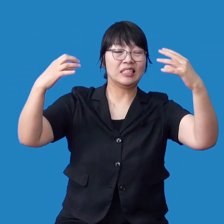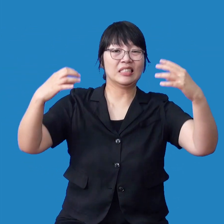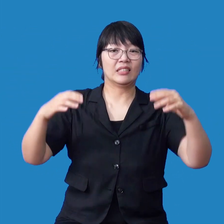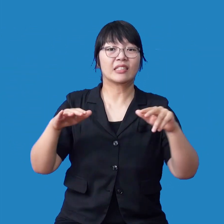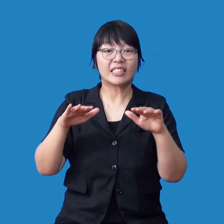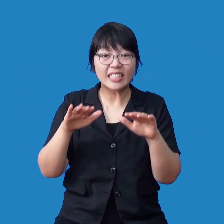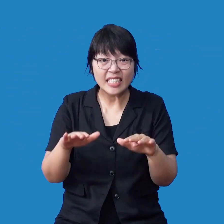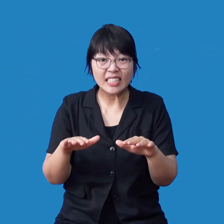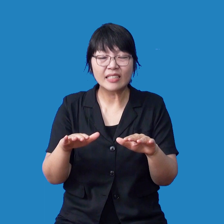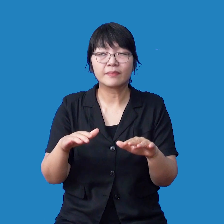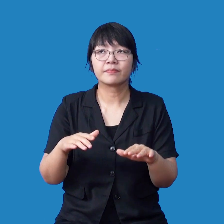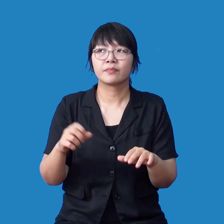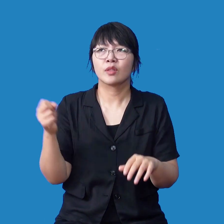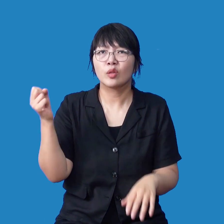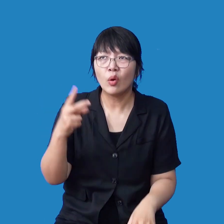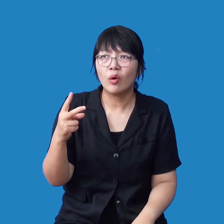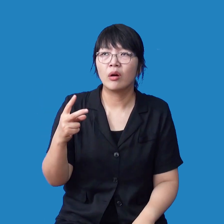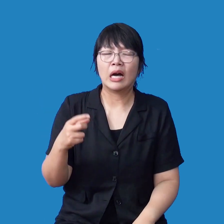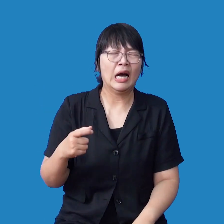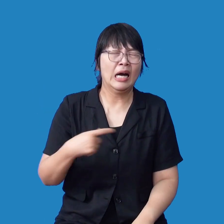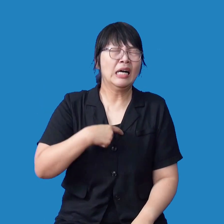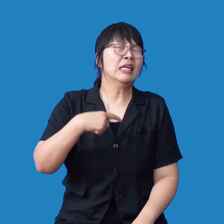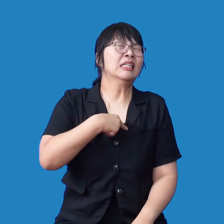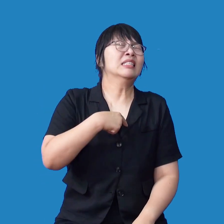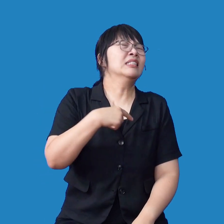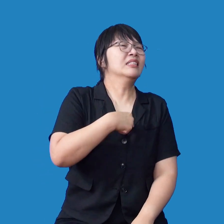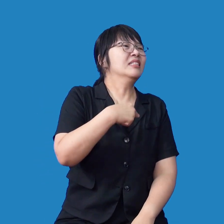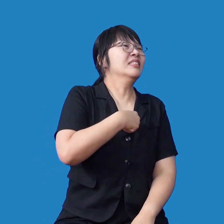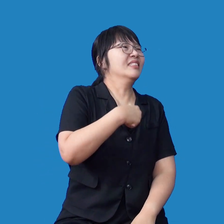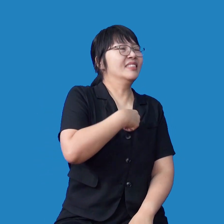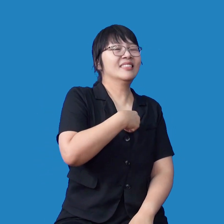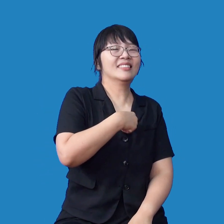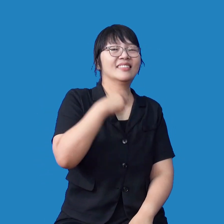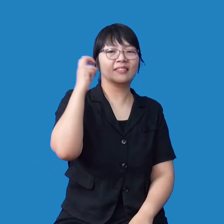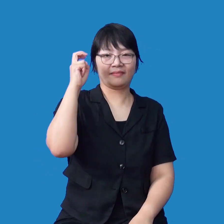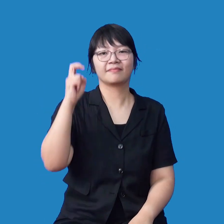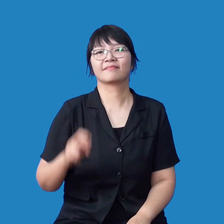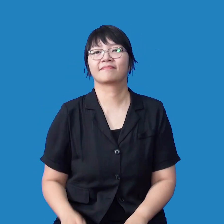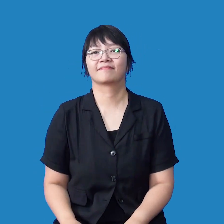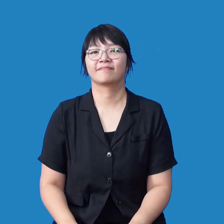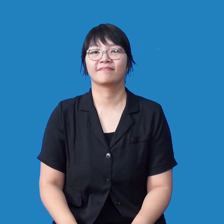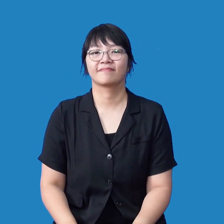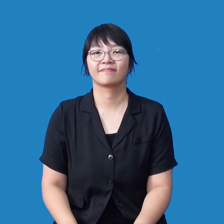생각해도 저도 지긋지긋 몸소리 나는 그런 소리였습니다.